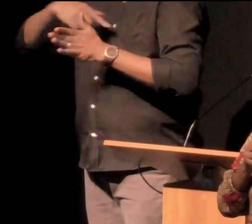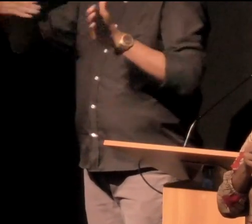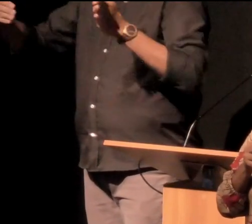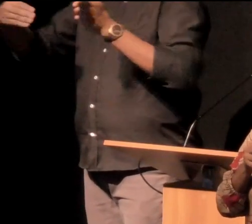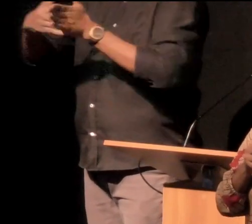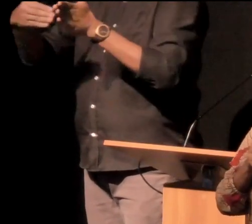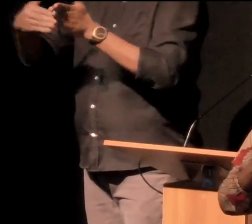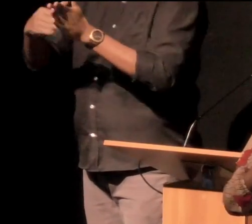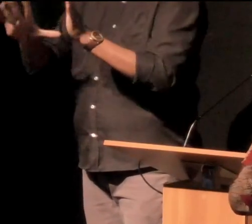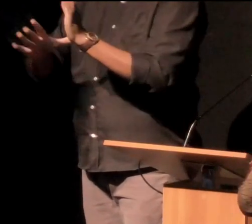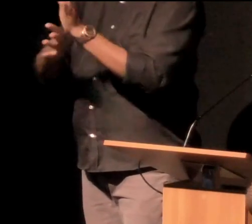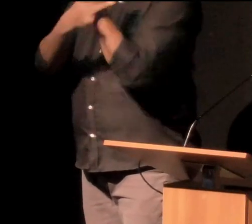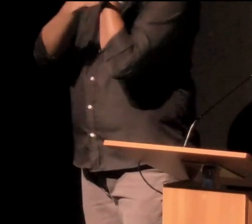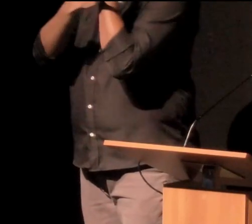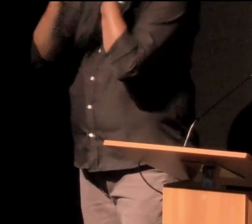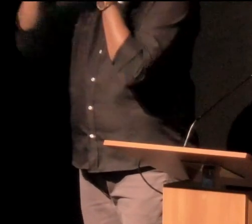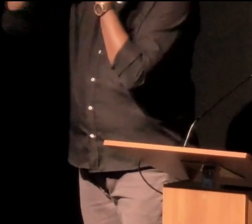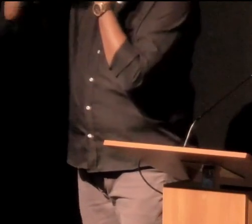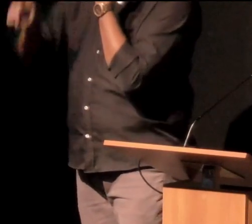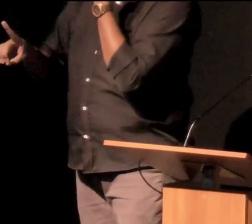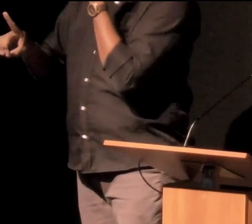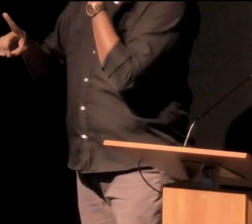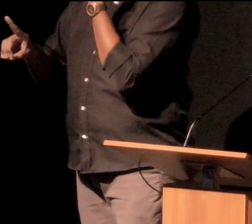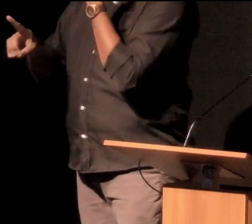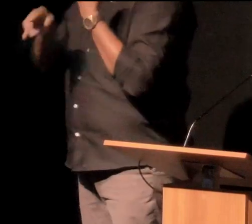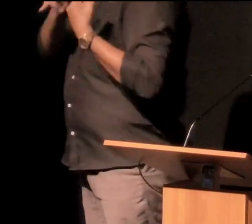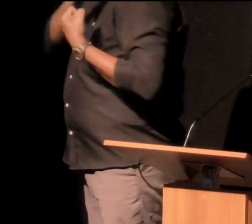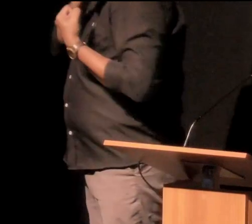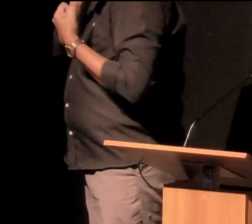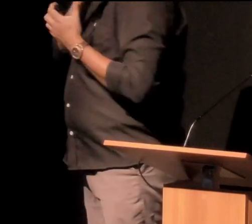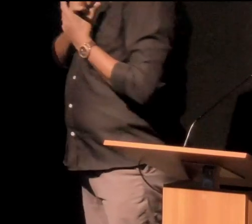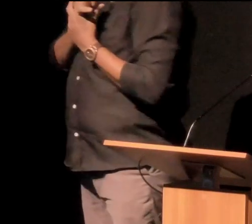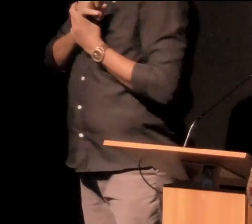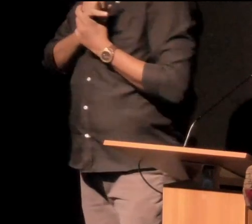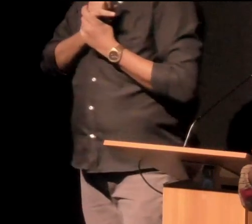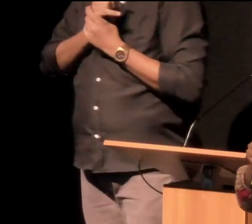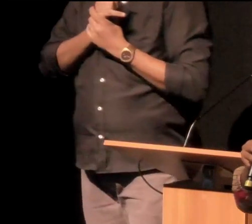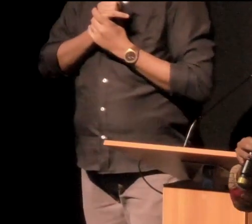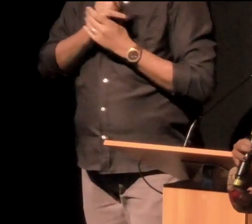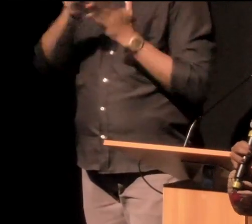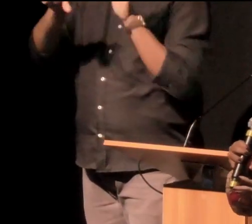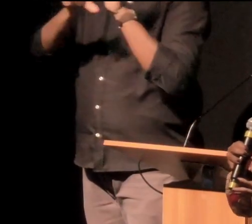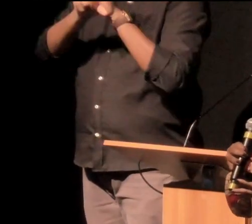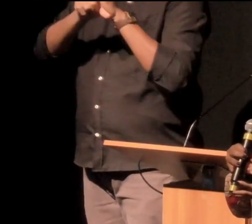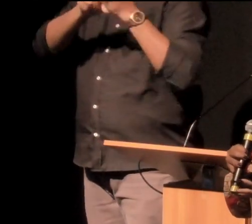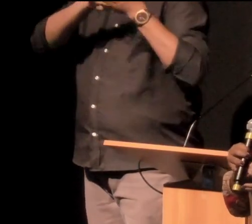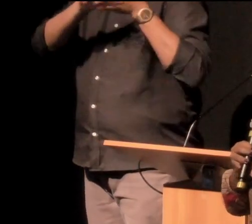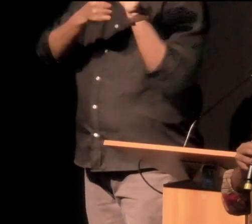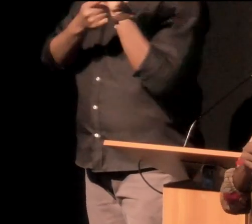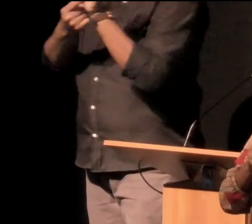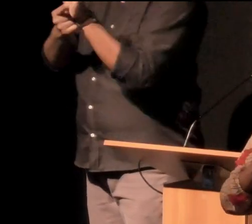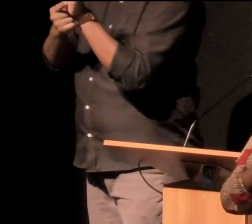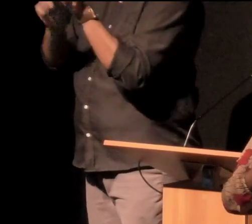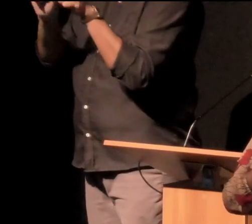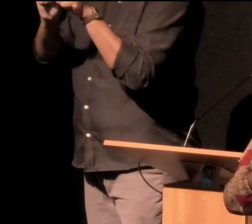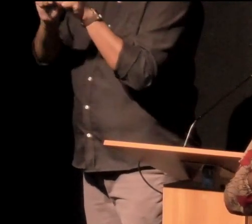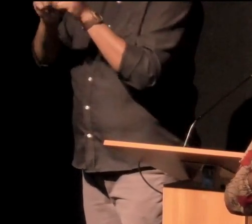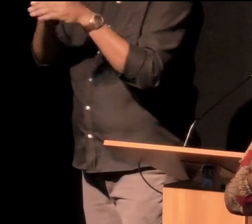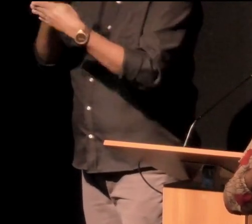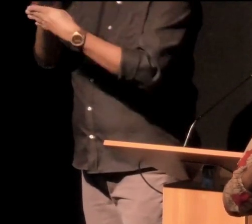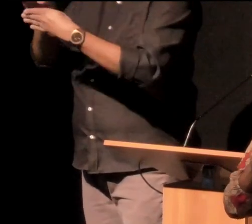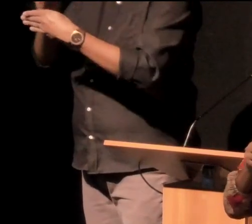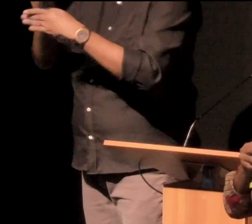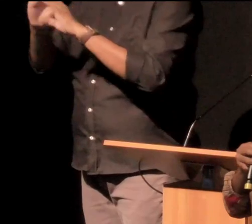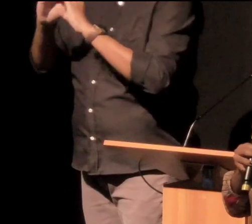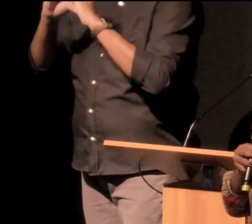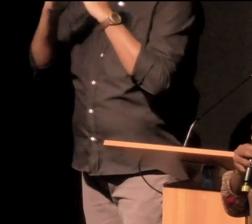né se a forma que um que tá descrito é faz com que algumas comunidades não seja atendido